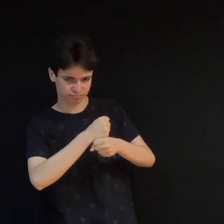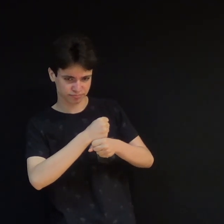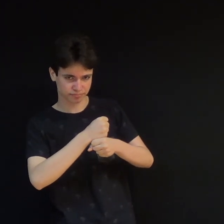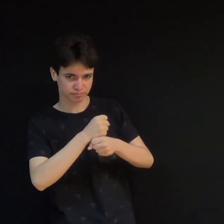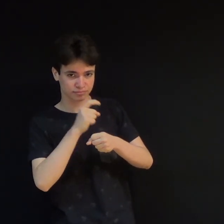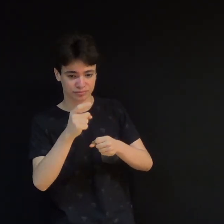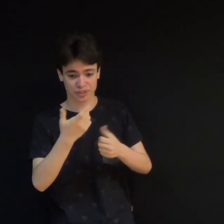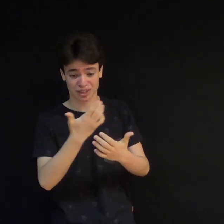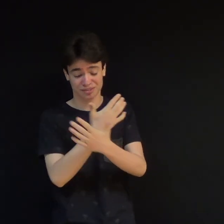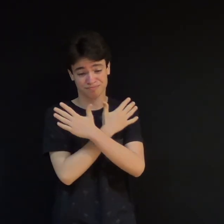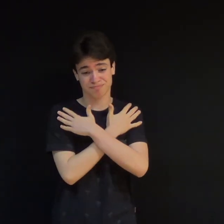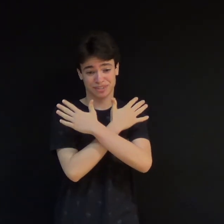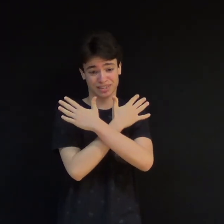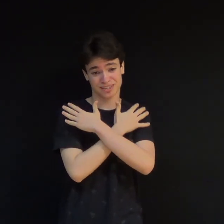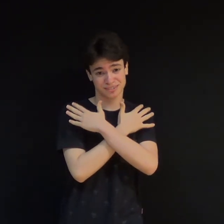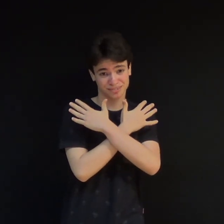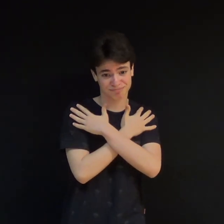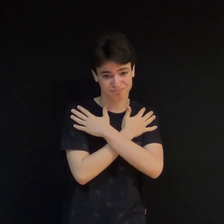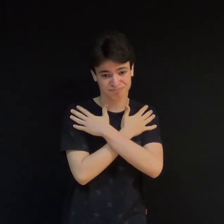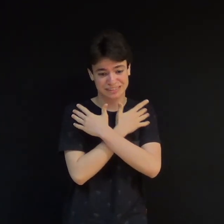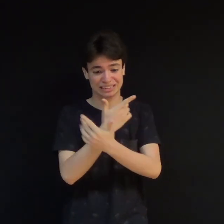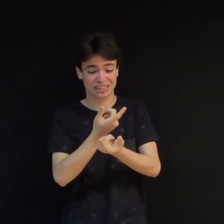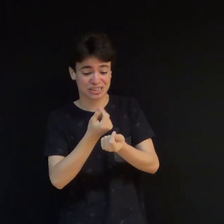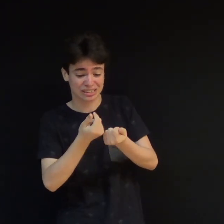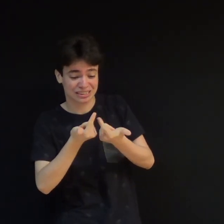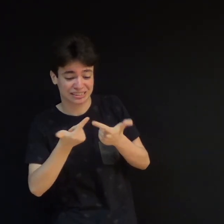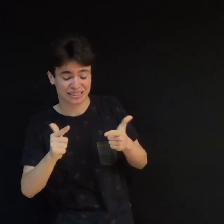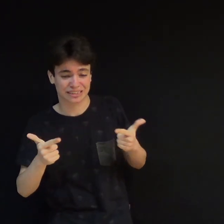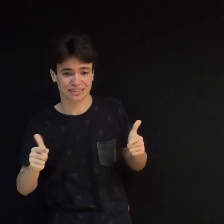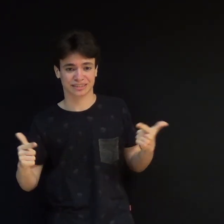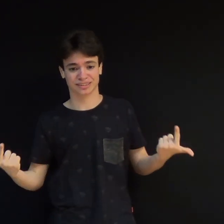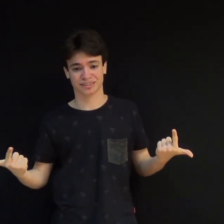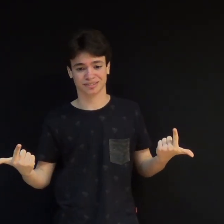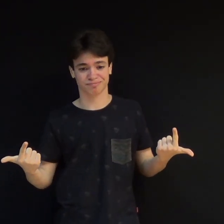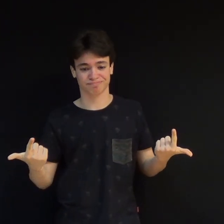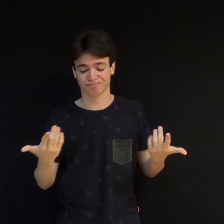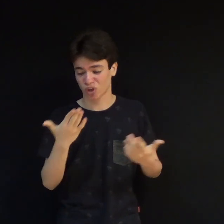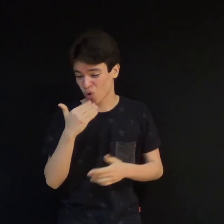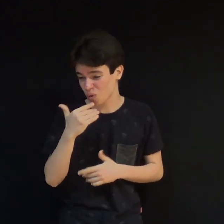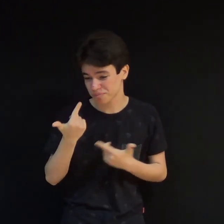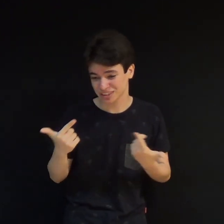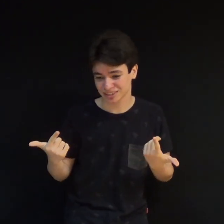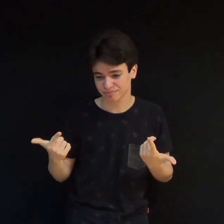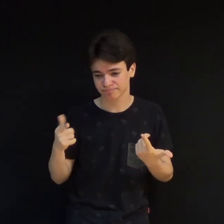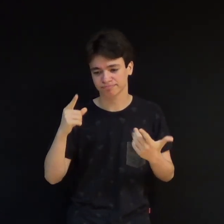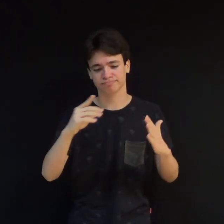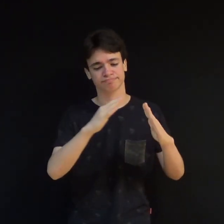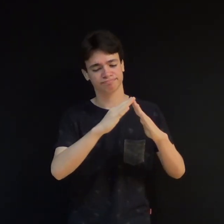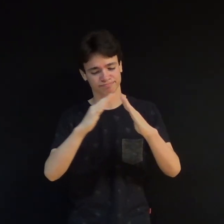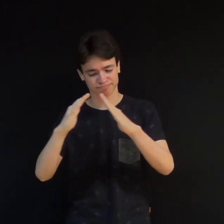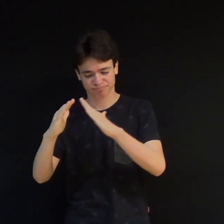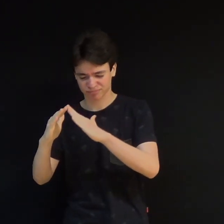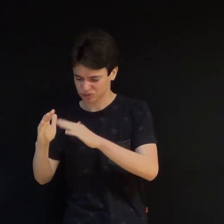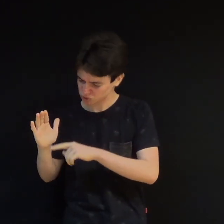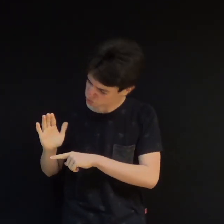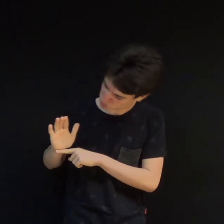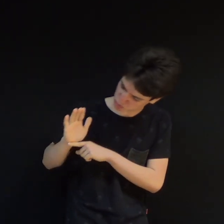ter dinheiro para comer seus vizinhos ajudaram a dar a volta por cima na despedida ele me saudou com um pedido